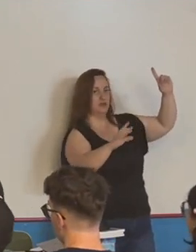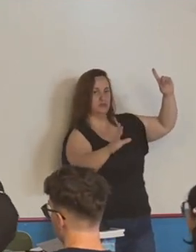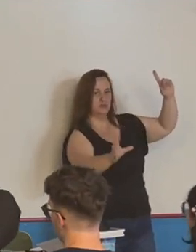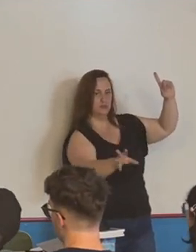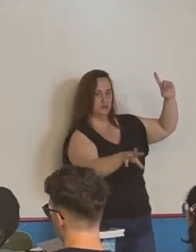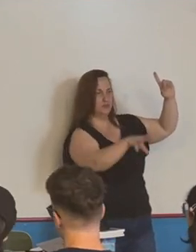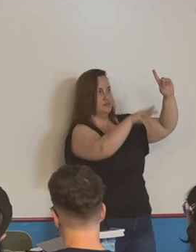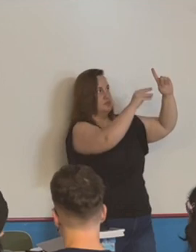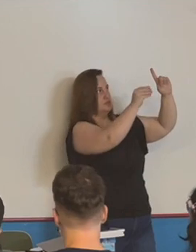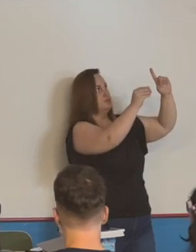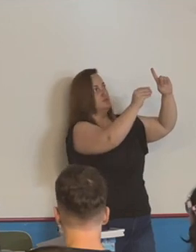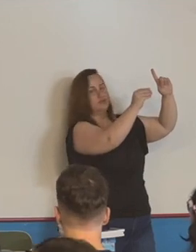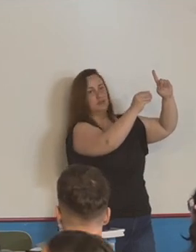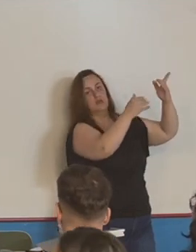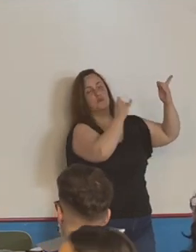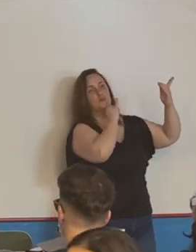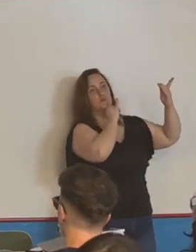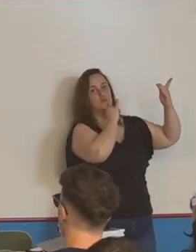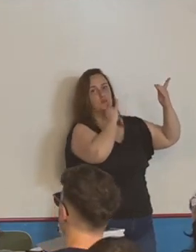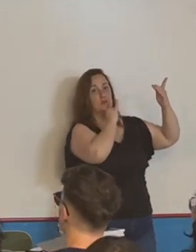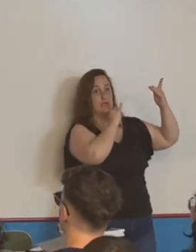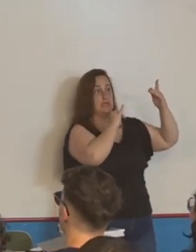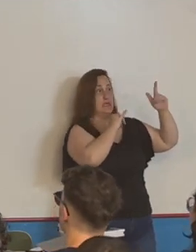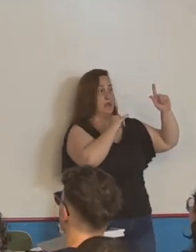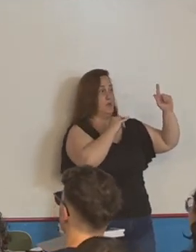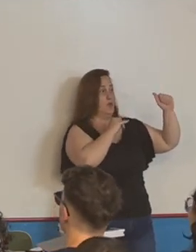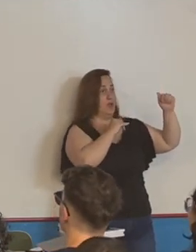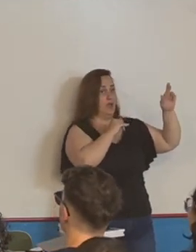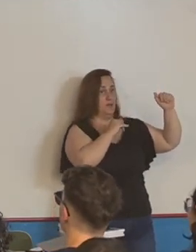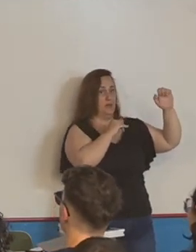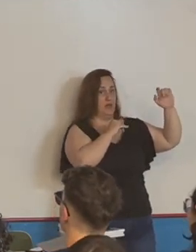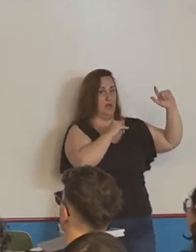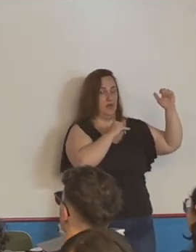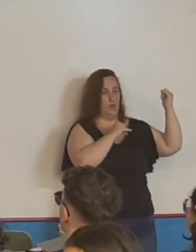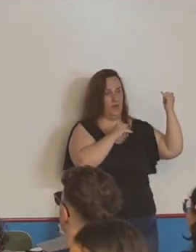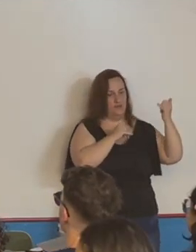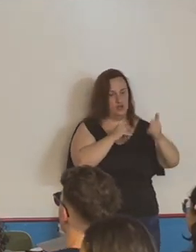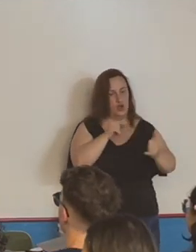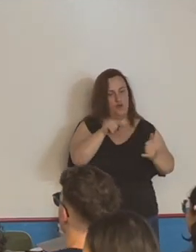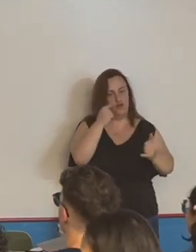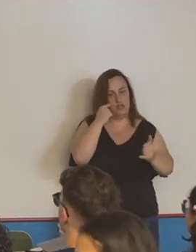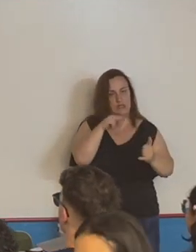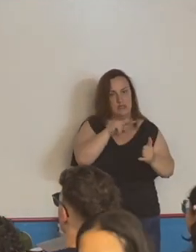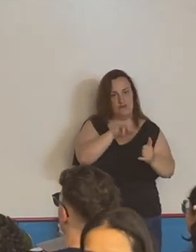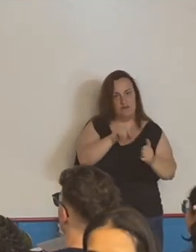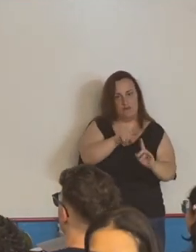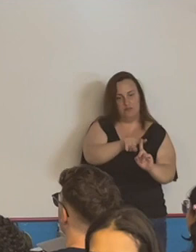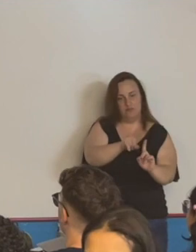Gabriel chegou para Nossa Senhora e falou para ela que ela ia engravidar, né,